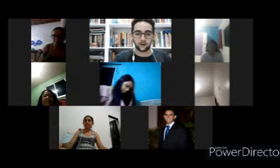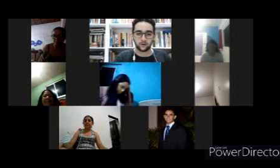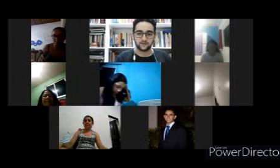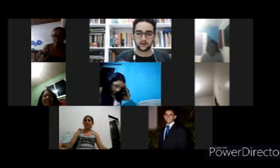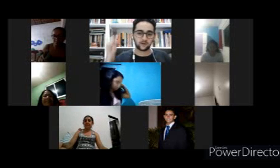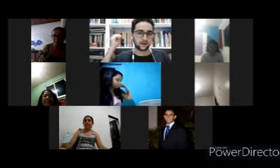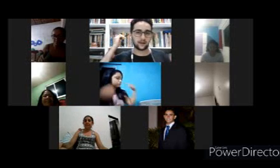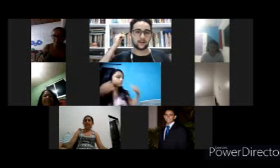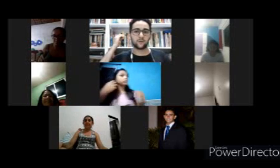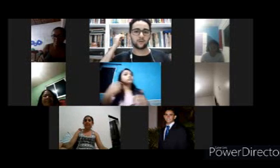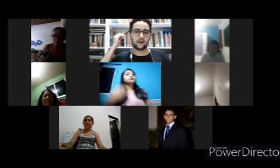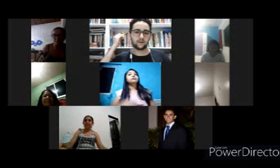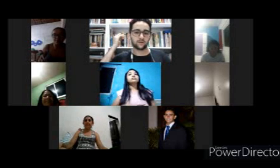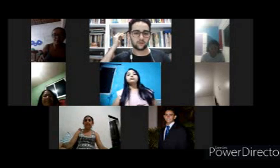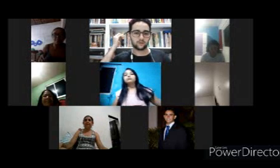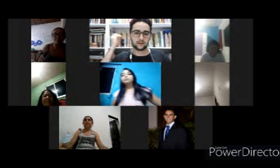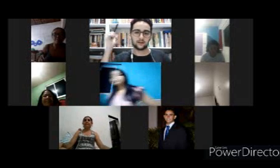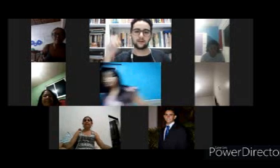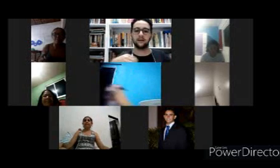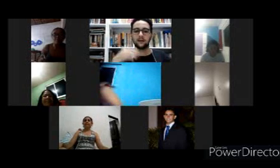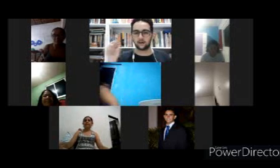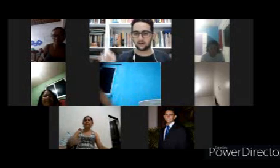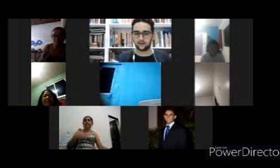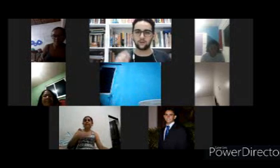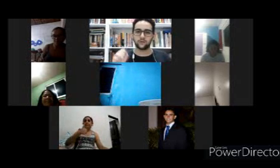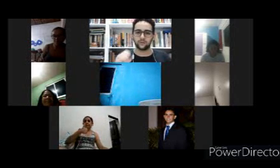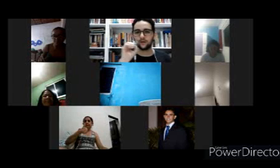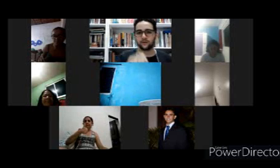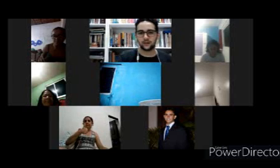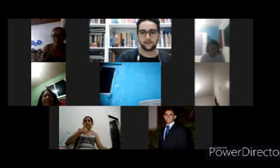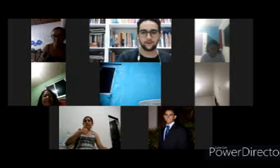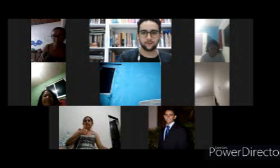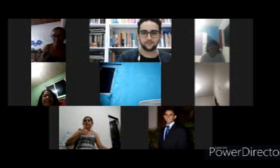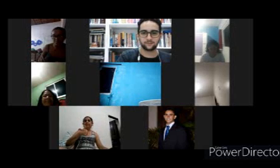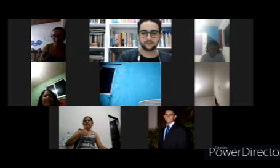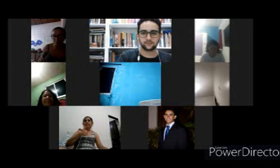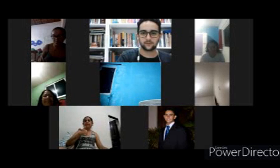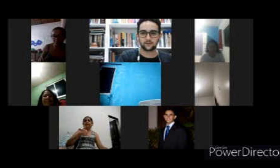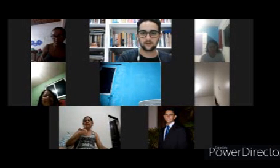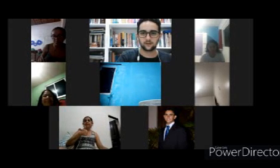Agora vai logo a Helena. Quando o Alisson voltar, aí ele continua de onde ele parou.